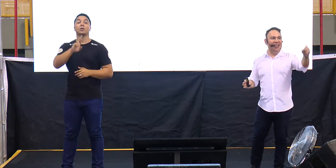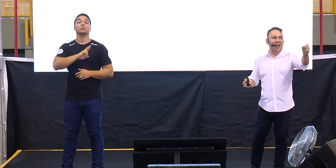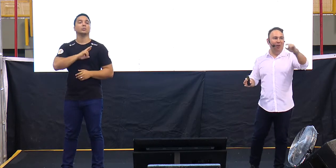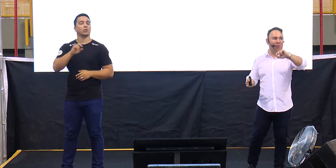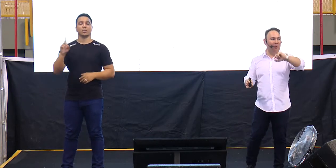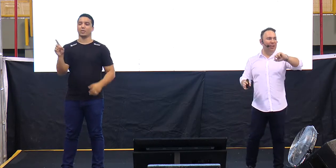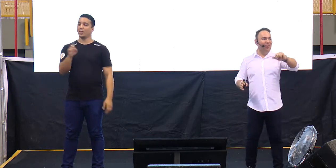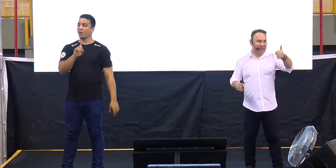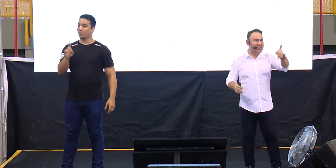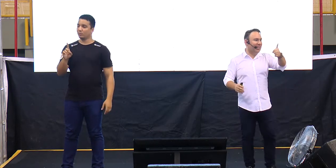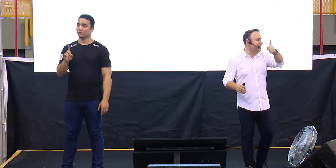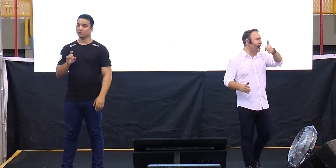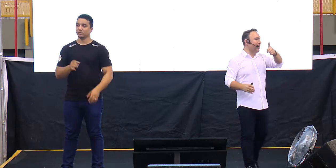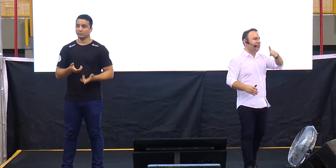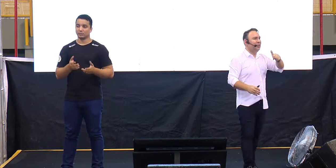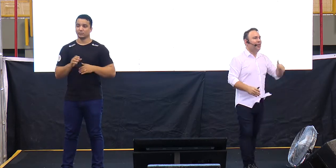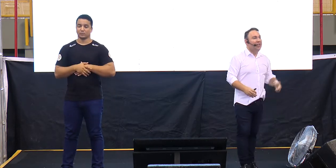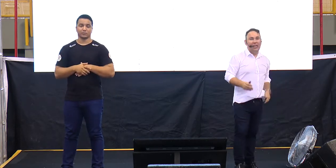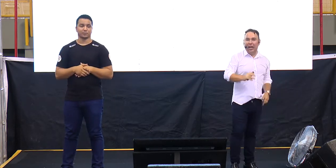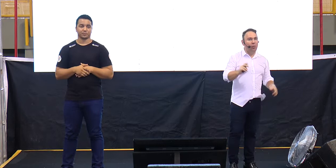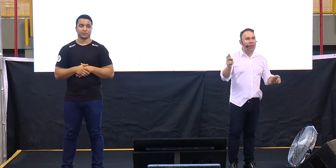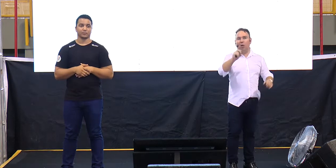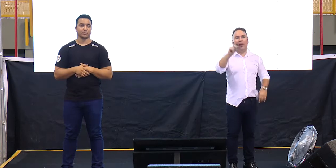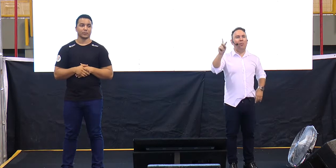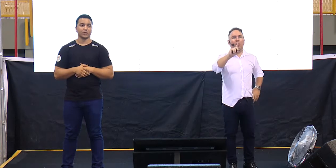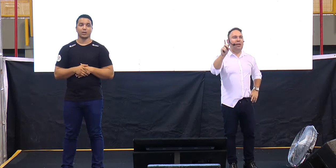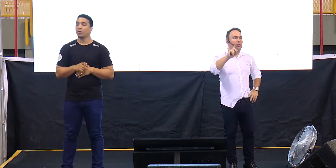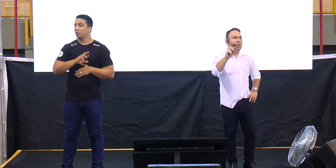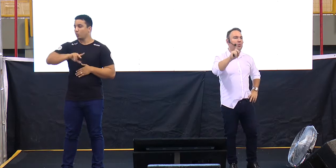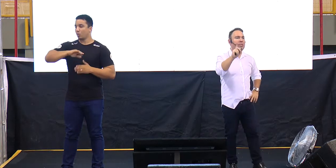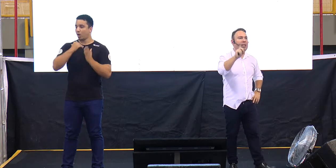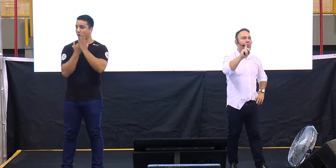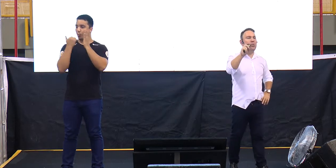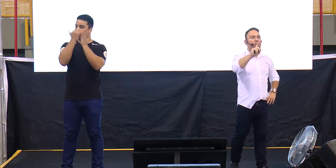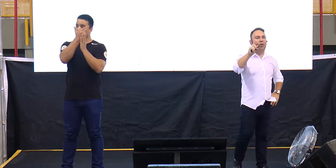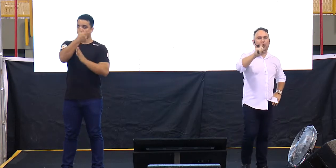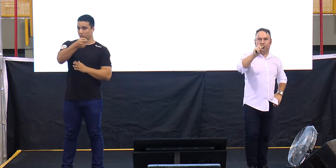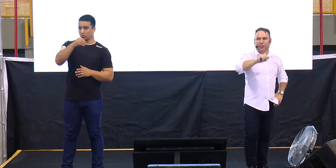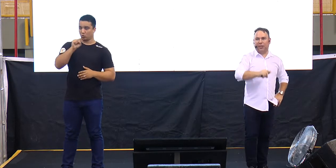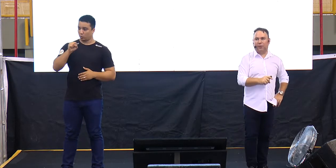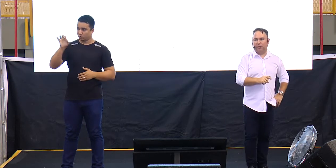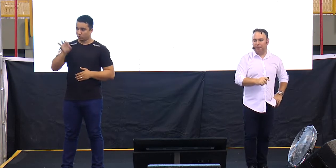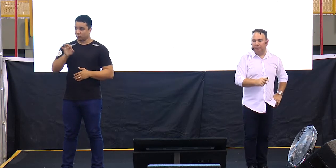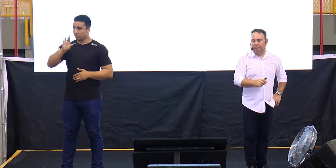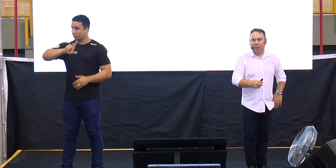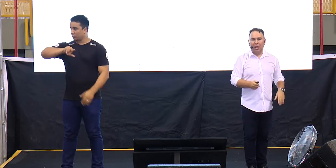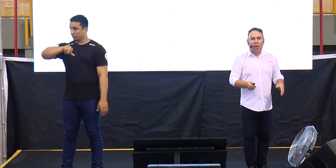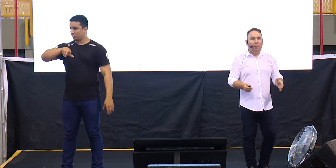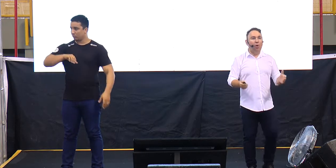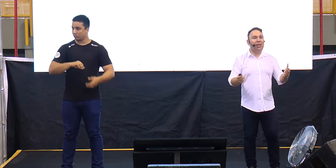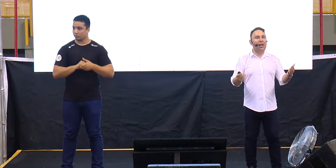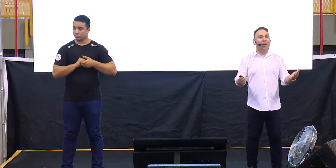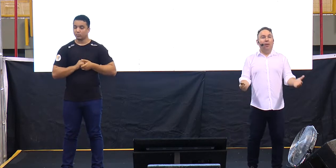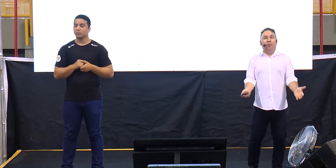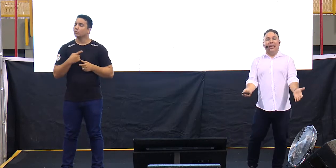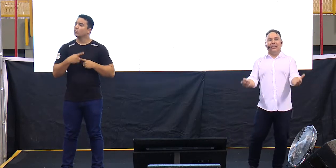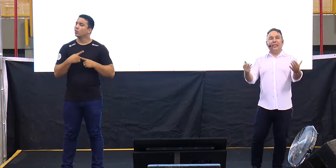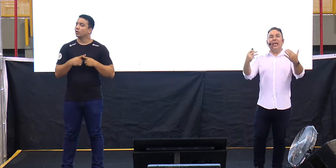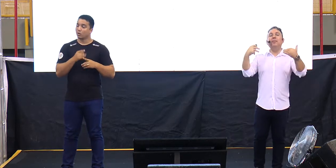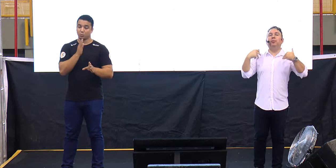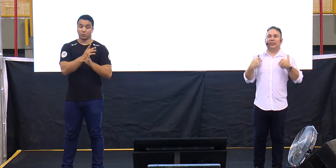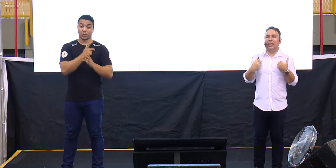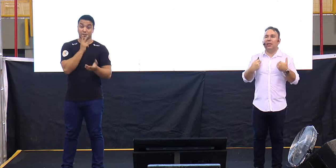é não. Você está certo. Não é um aumento de 208%. Por quê?